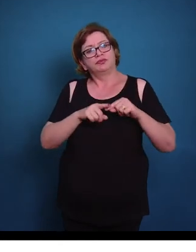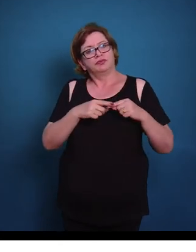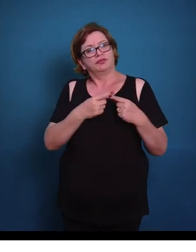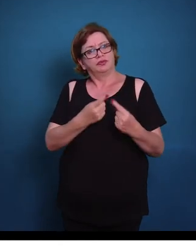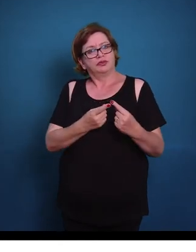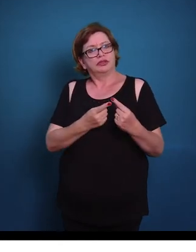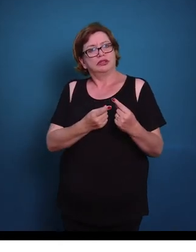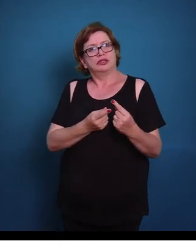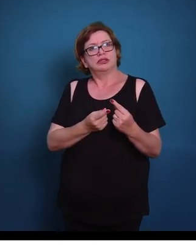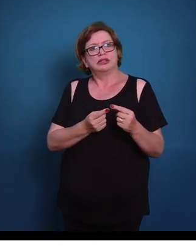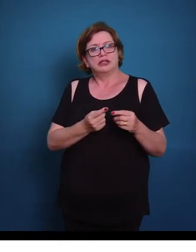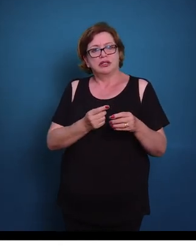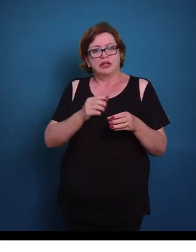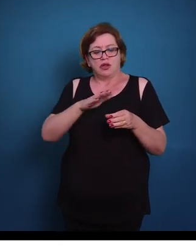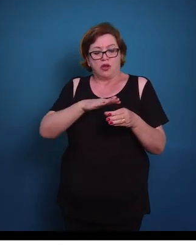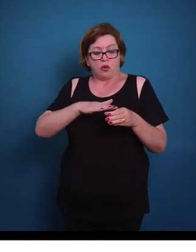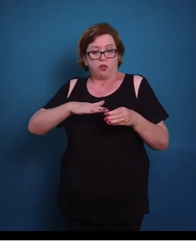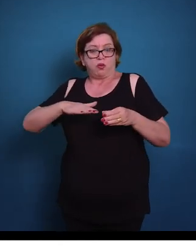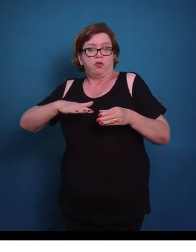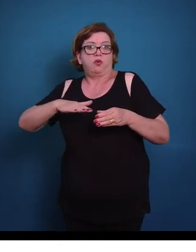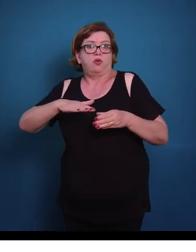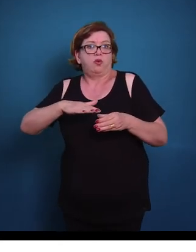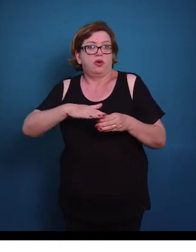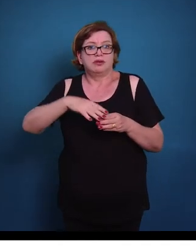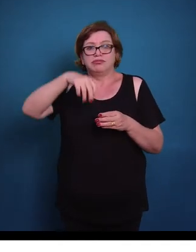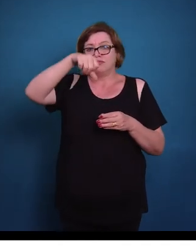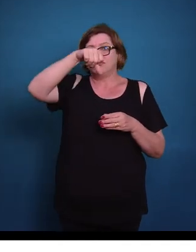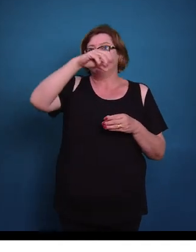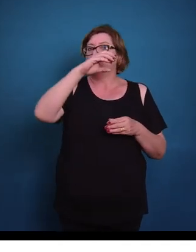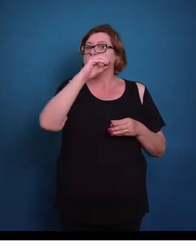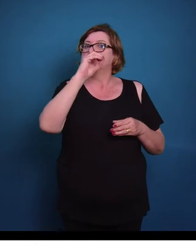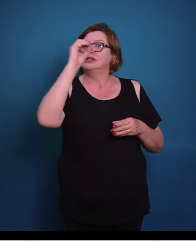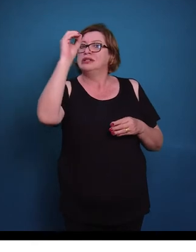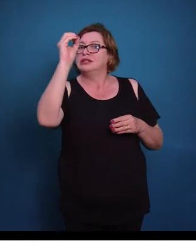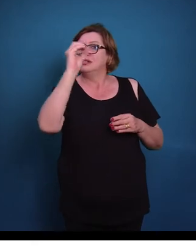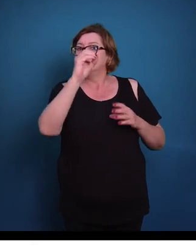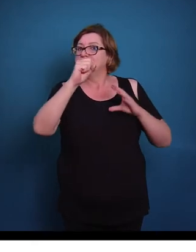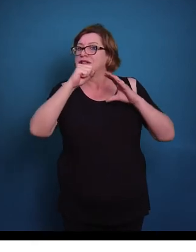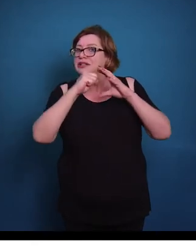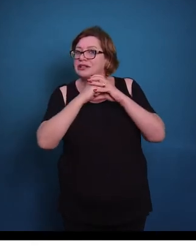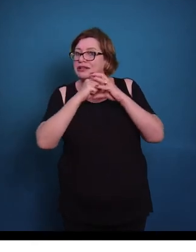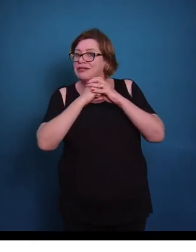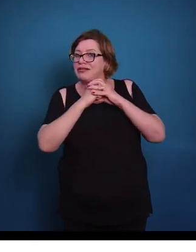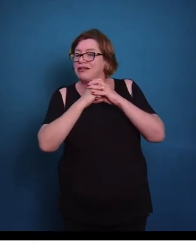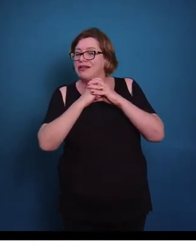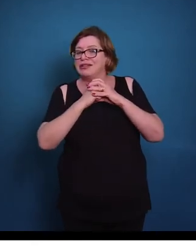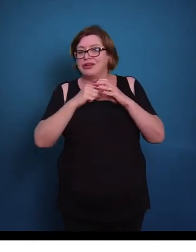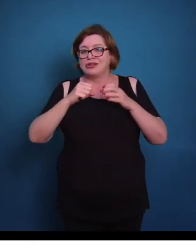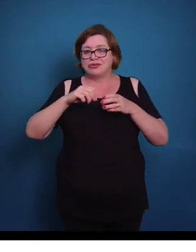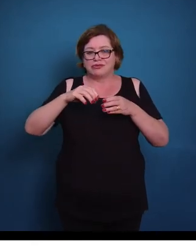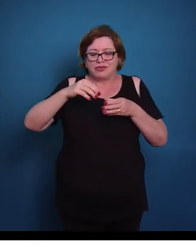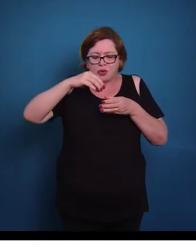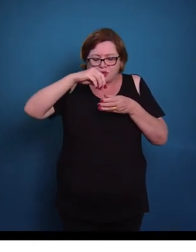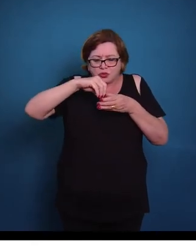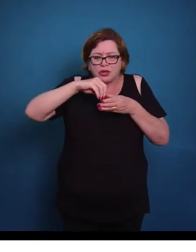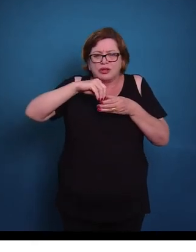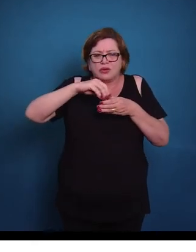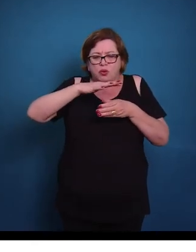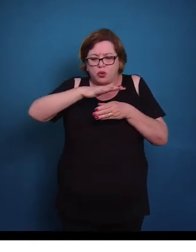ela vai tomar praticamente 90% da célula. E o restante, o citoplasma e o núcleo, vai ficar nessa região